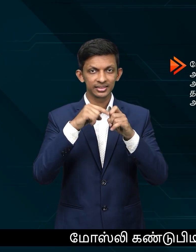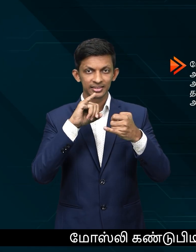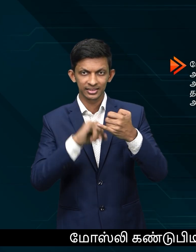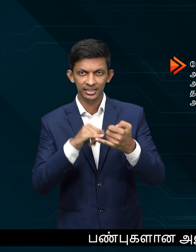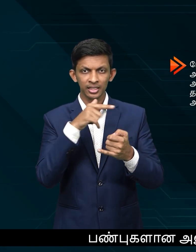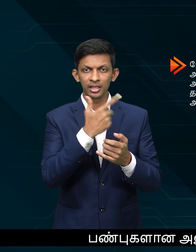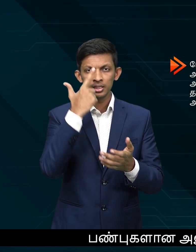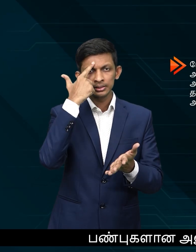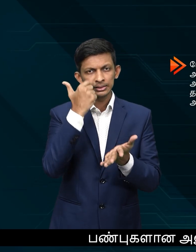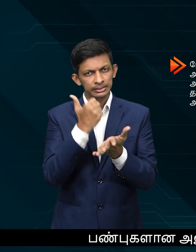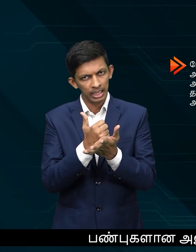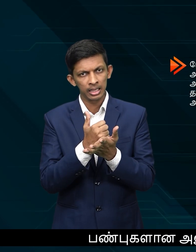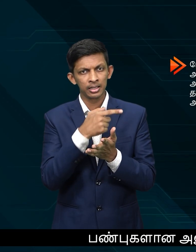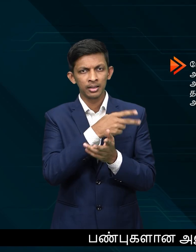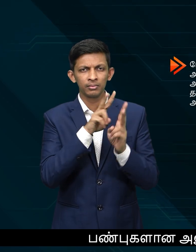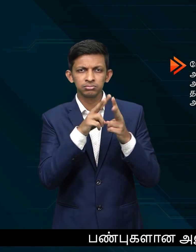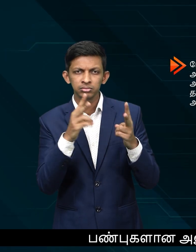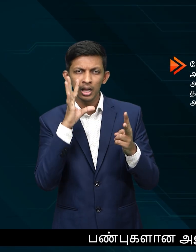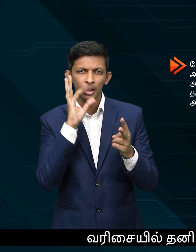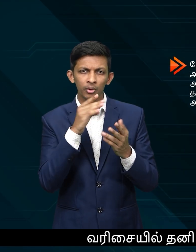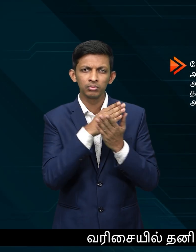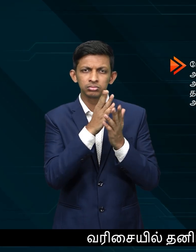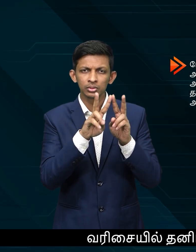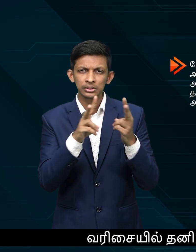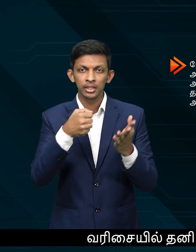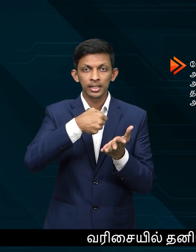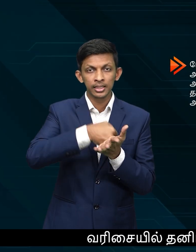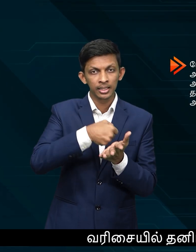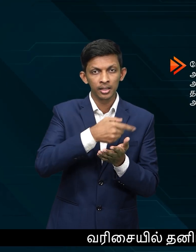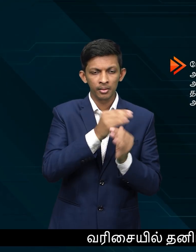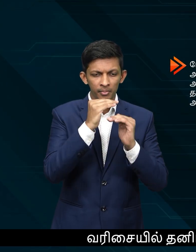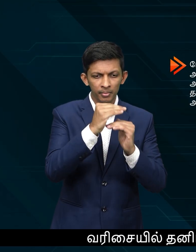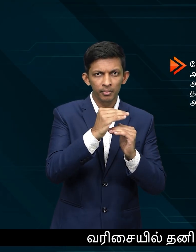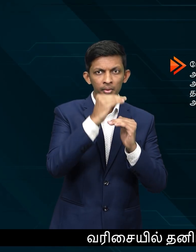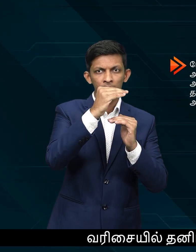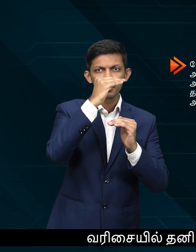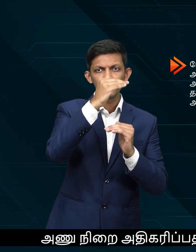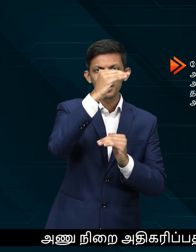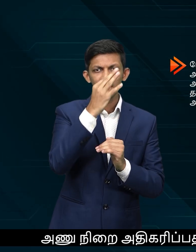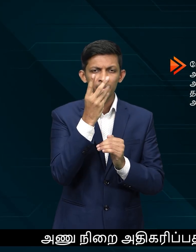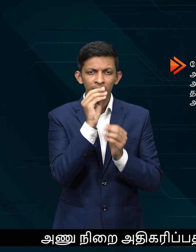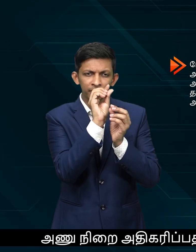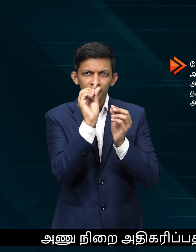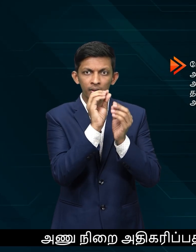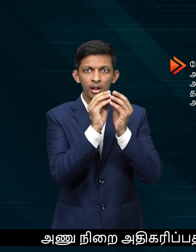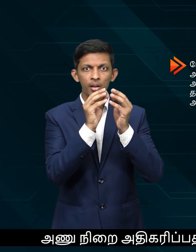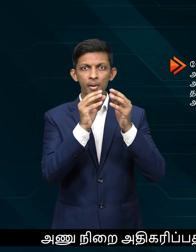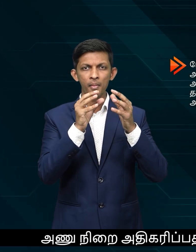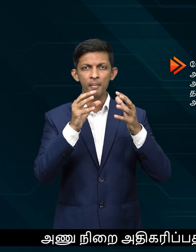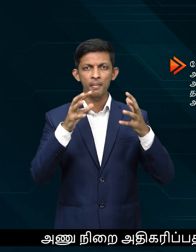அடிப்படை பண்புகளான அணு எண்ணை அதிகரிக்கும் வரிசையில் தனிமங்கள் அமைக்கப்பட்டால் அணு நிறை அதிகரிப்பதின்